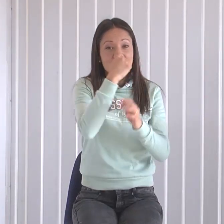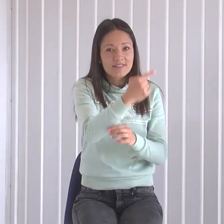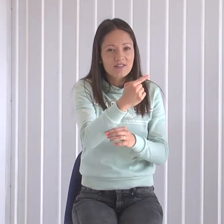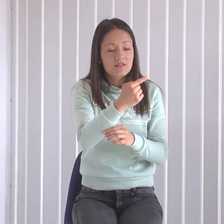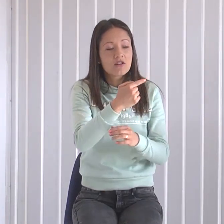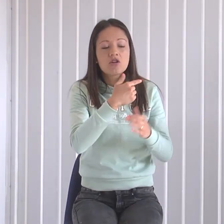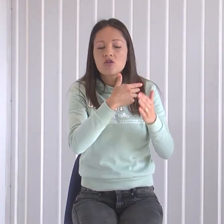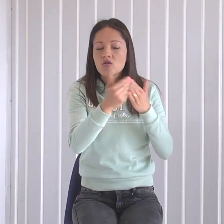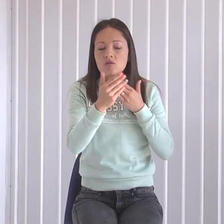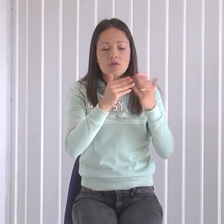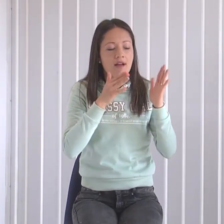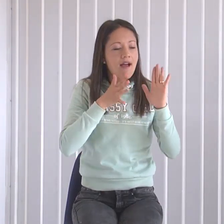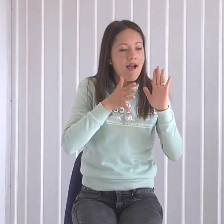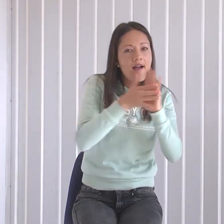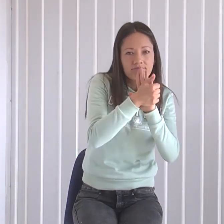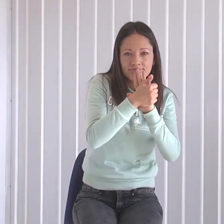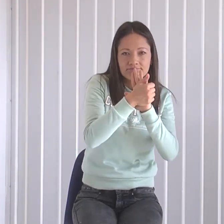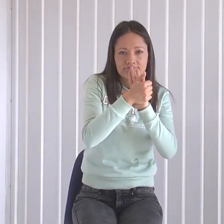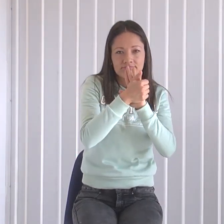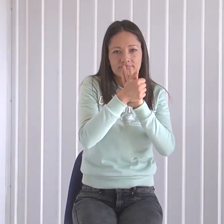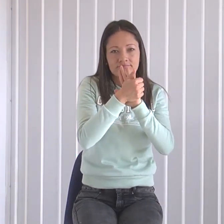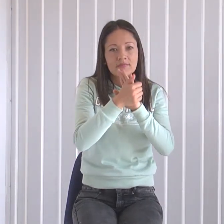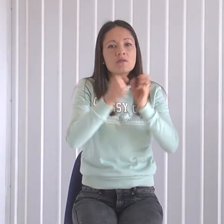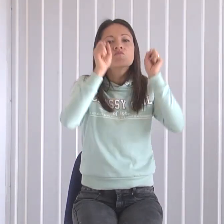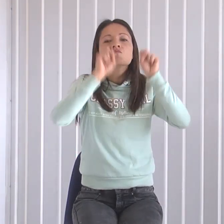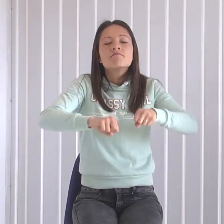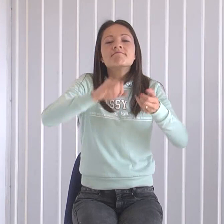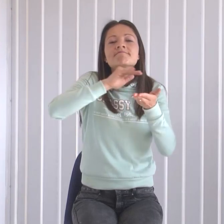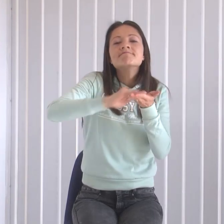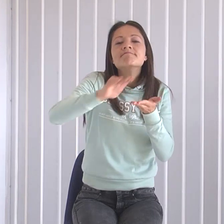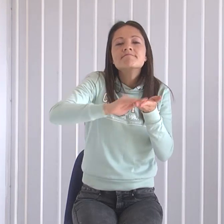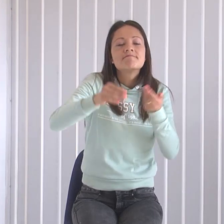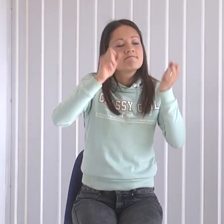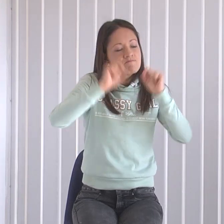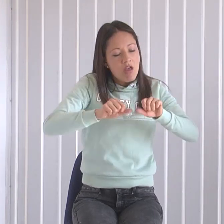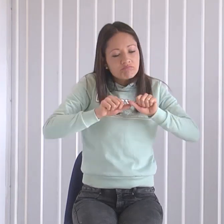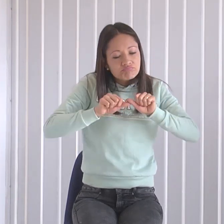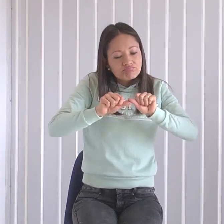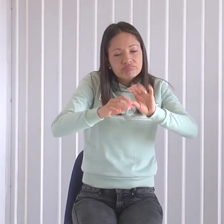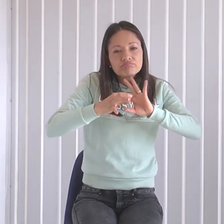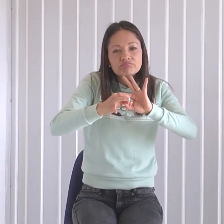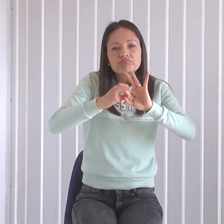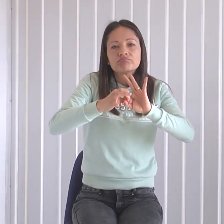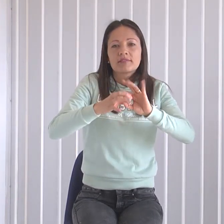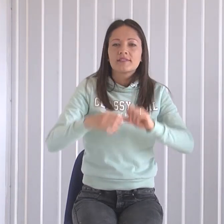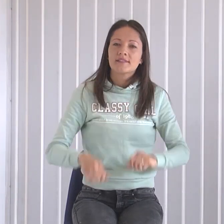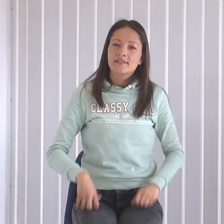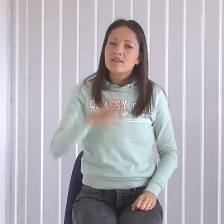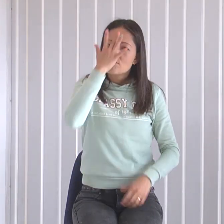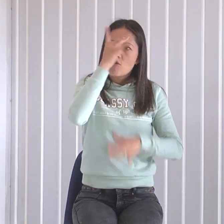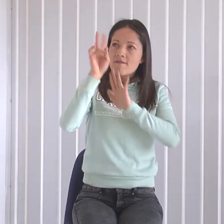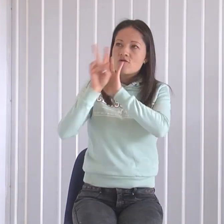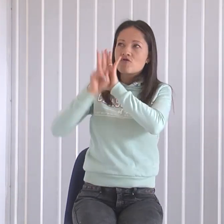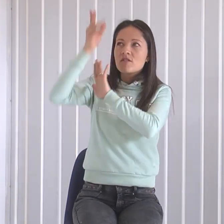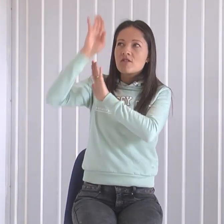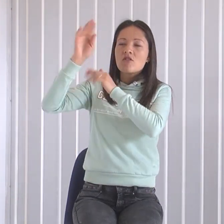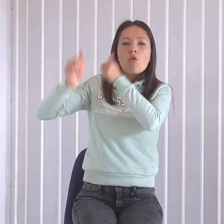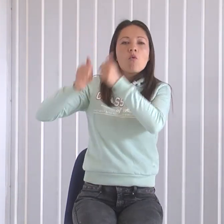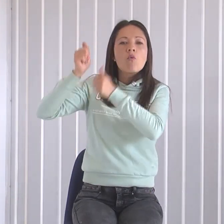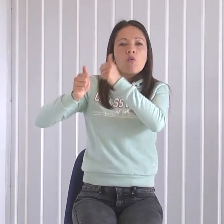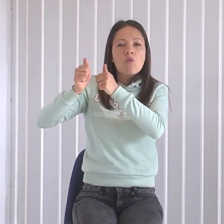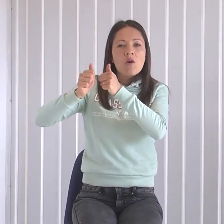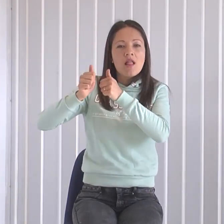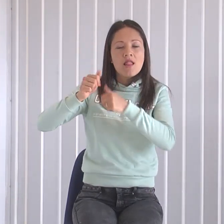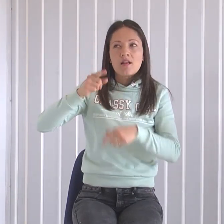hubiese adulterio, a través del perdón podrían permanecer juntos. Porque la voluntad de Dios, ¿cuál es? Que nunca